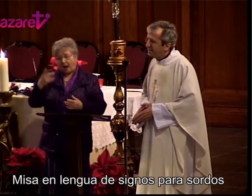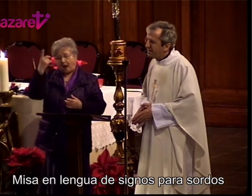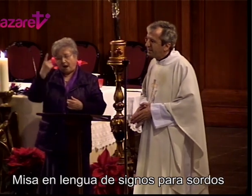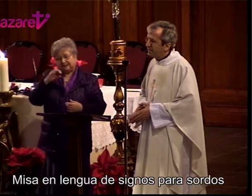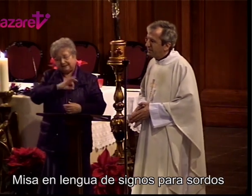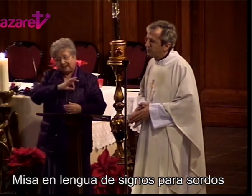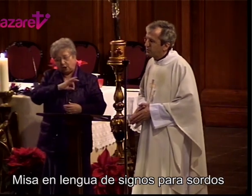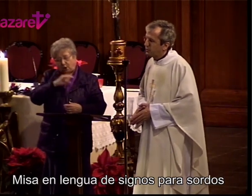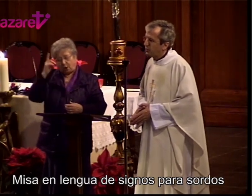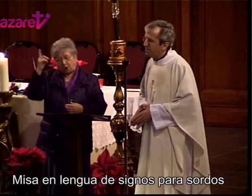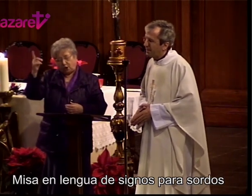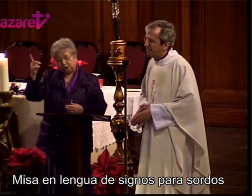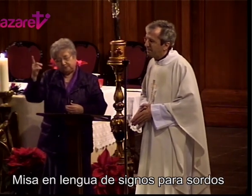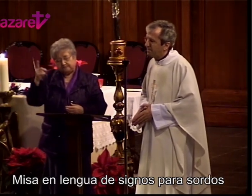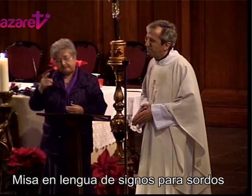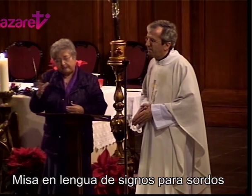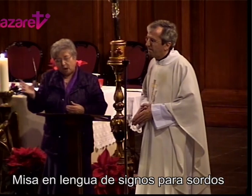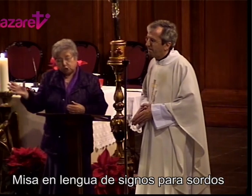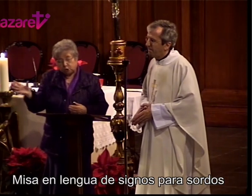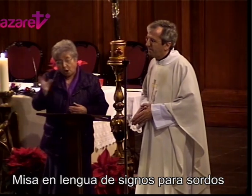Bendecid su nombre.